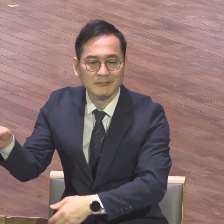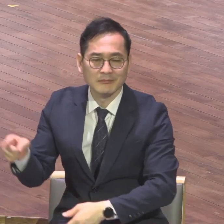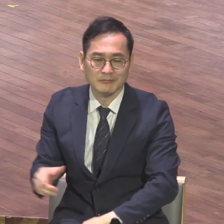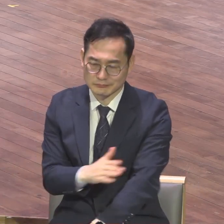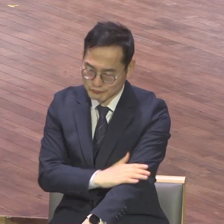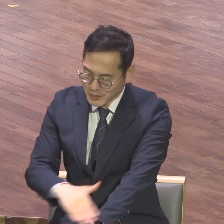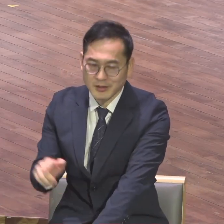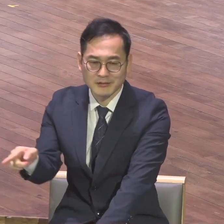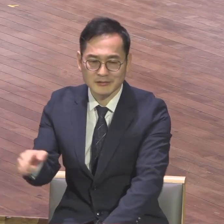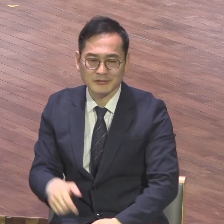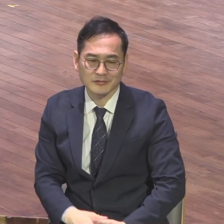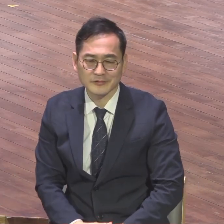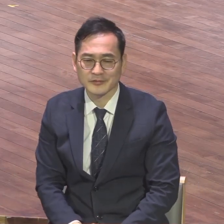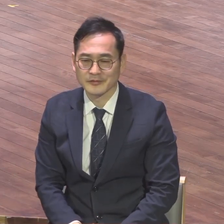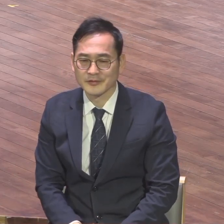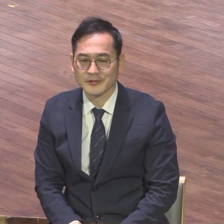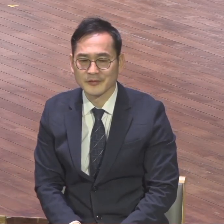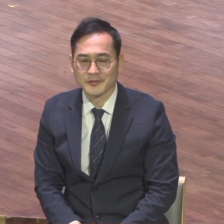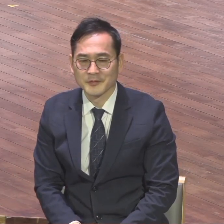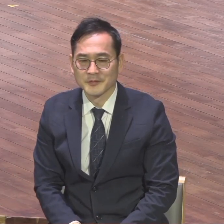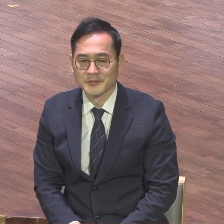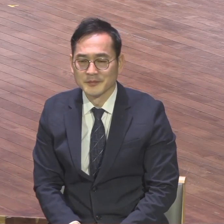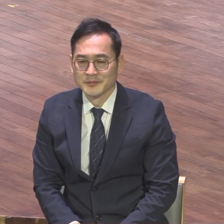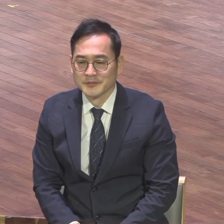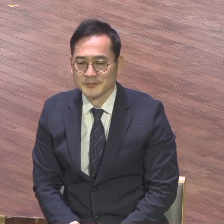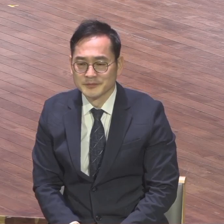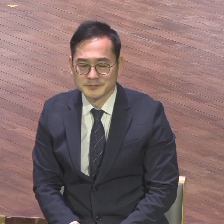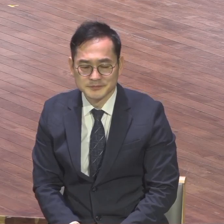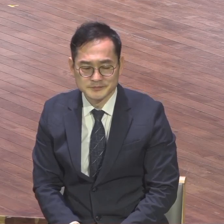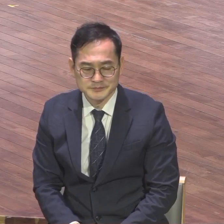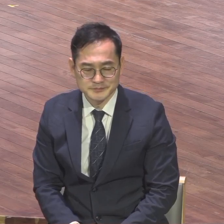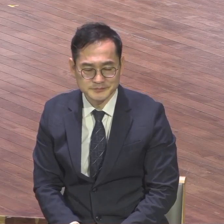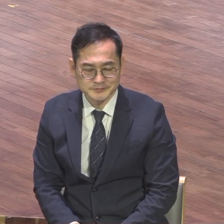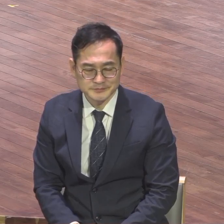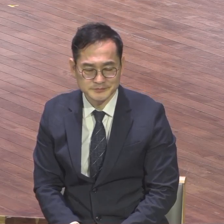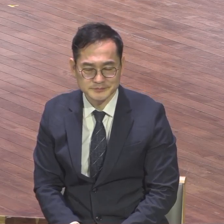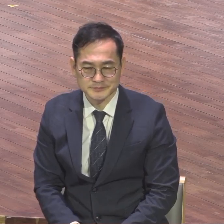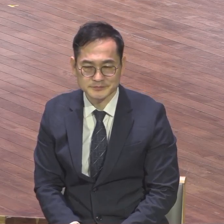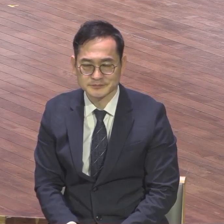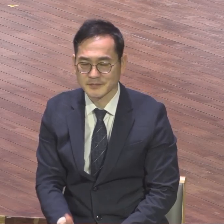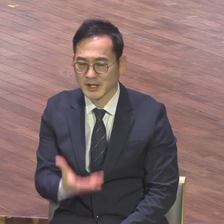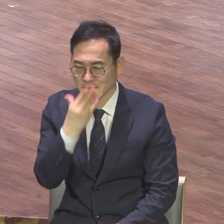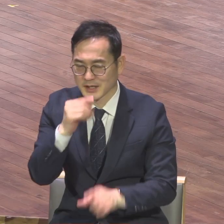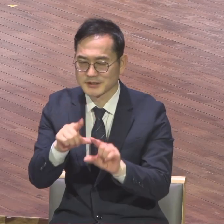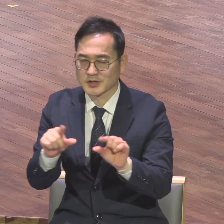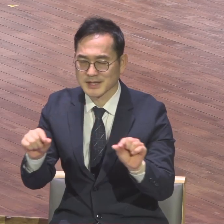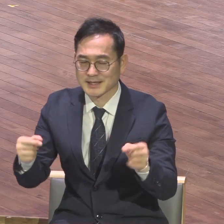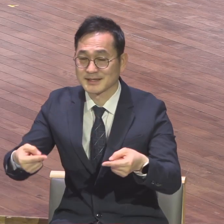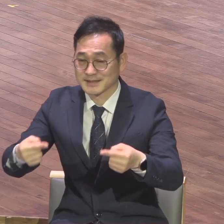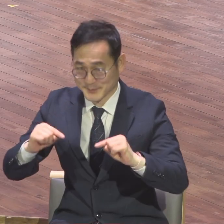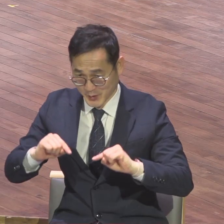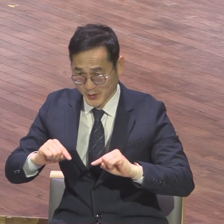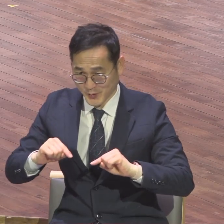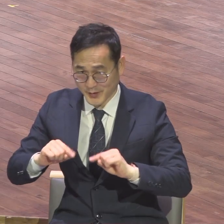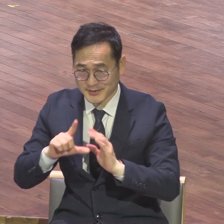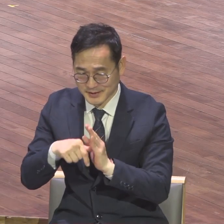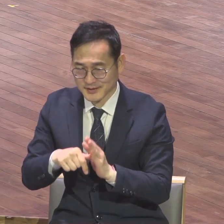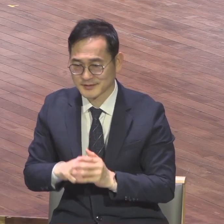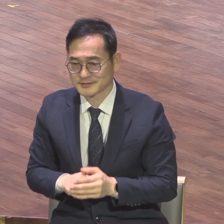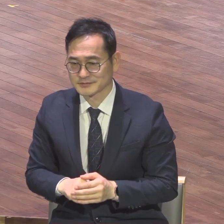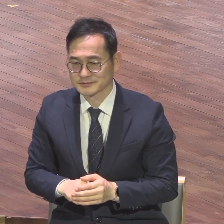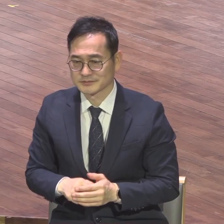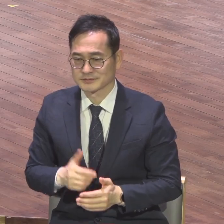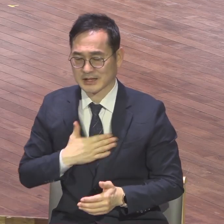거거든. 그래서 여러분 성찬에 참여하면서 주여 나로 통하여 내 주위가 하나 되게 하여